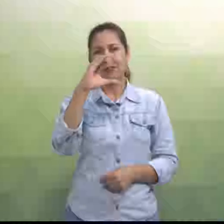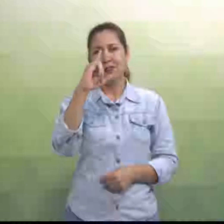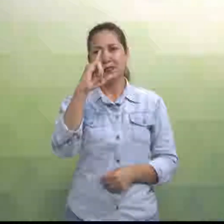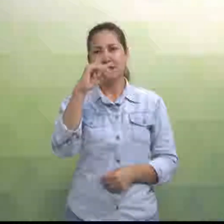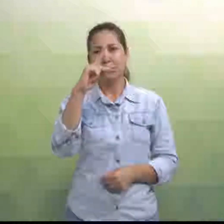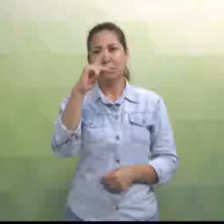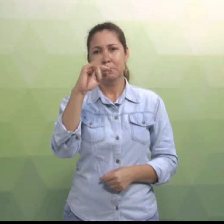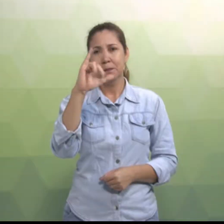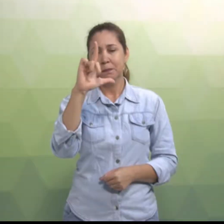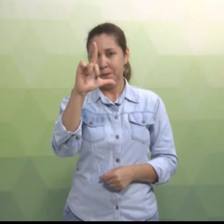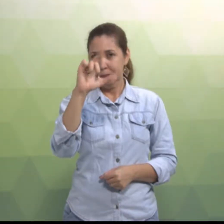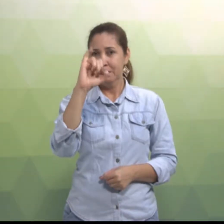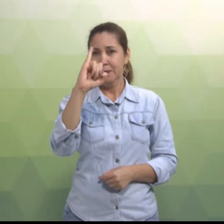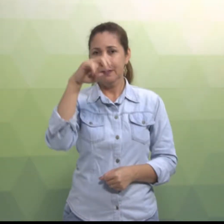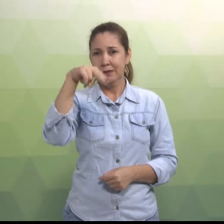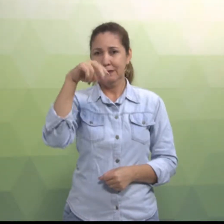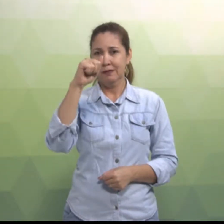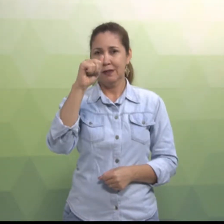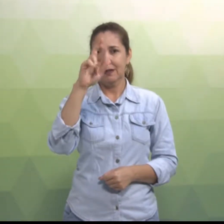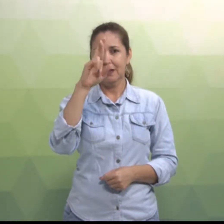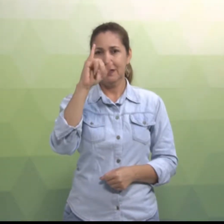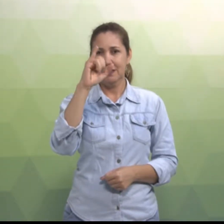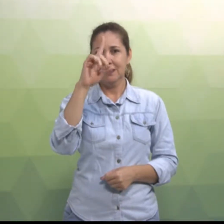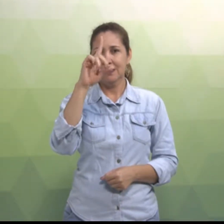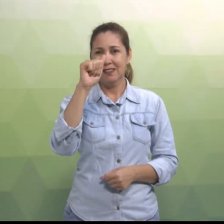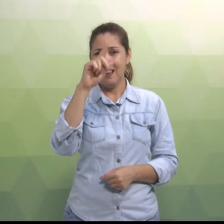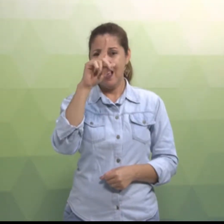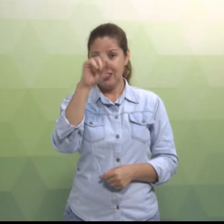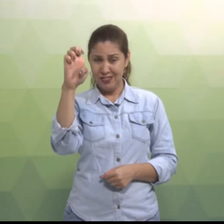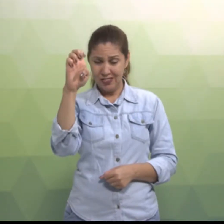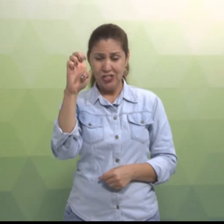nos lembremos da interdisciplinaridade.